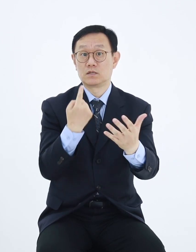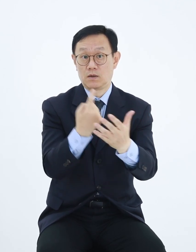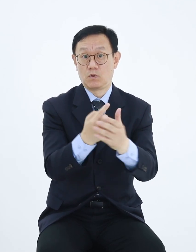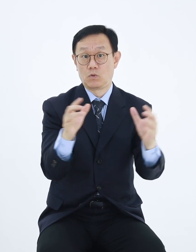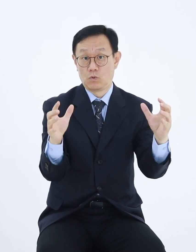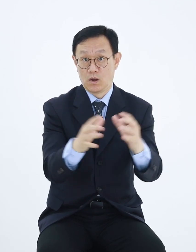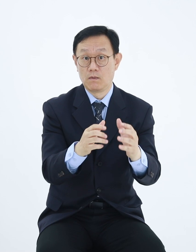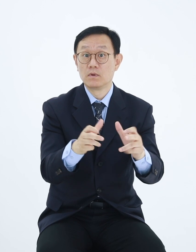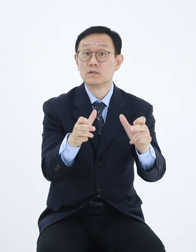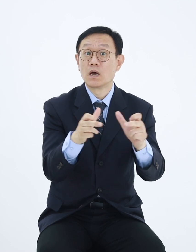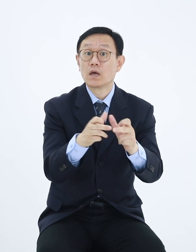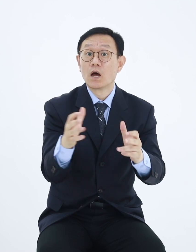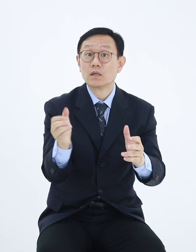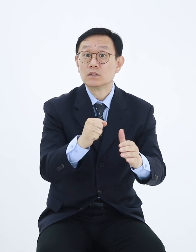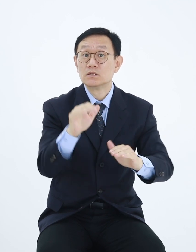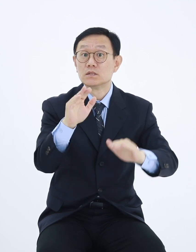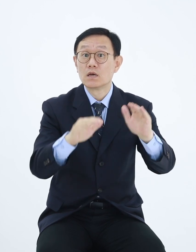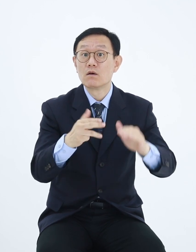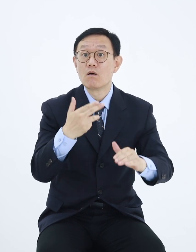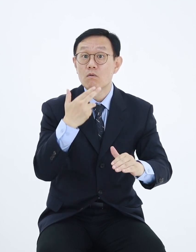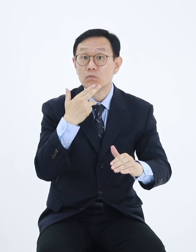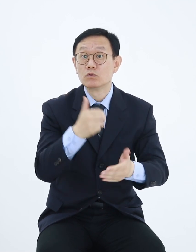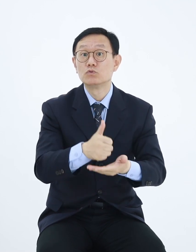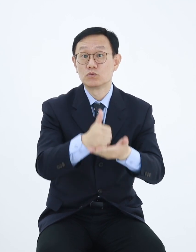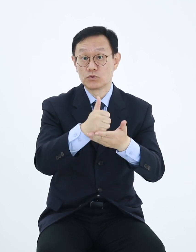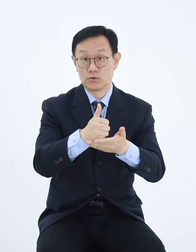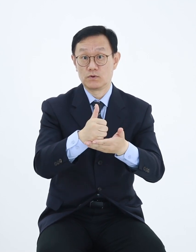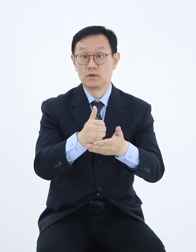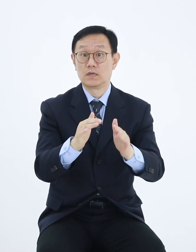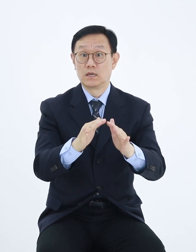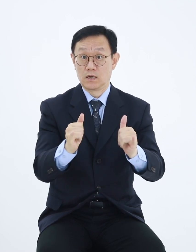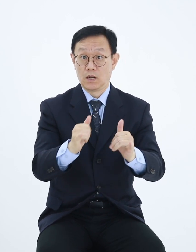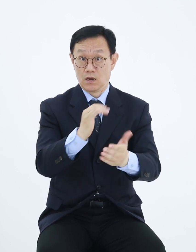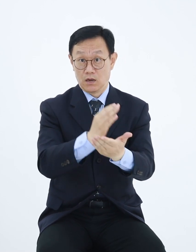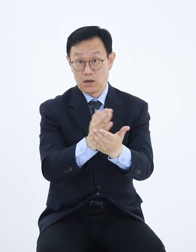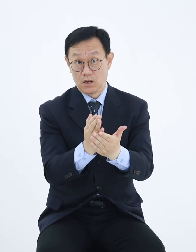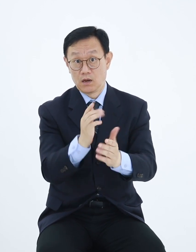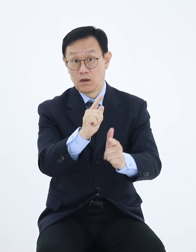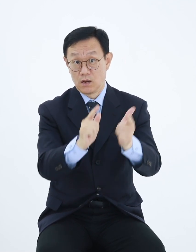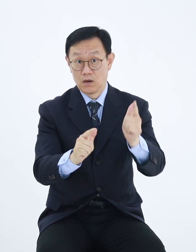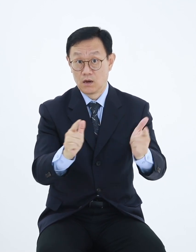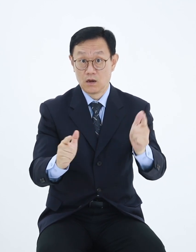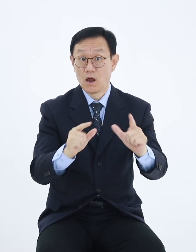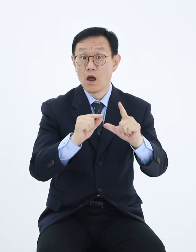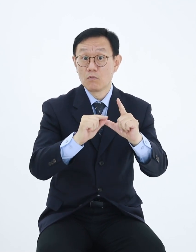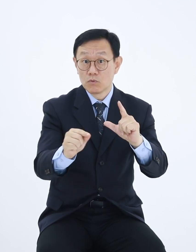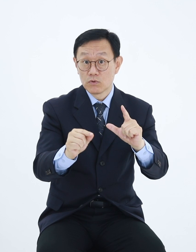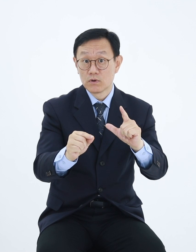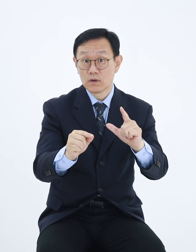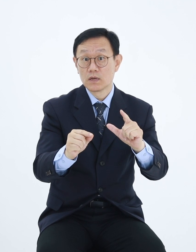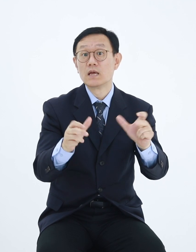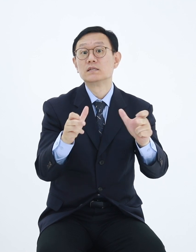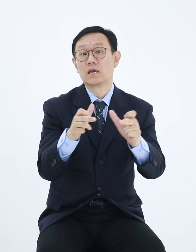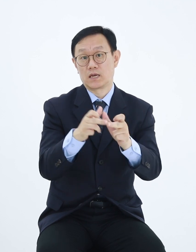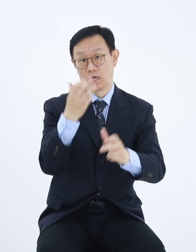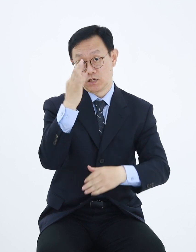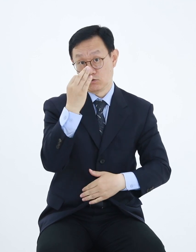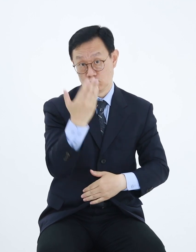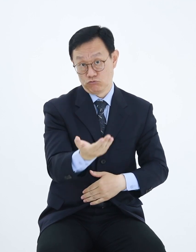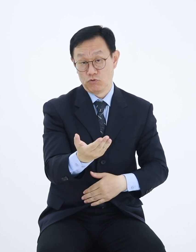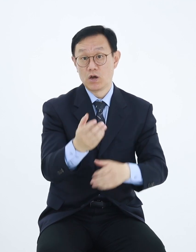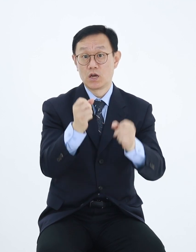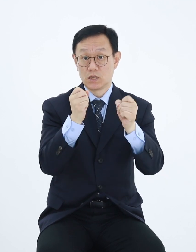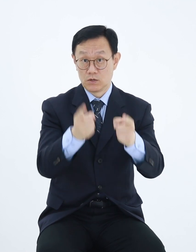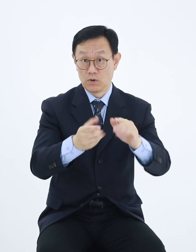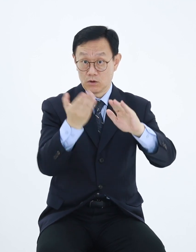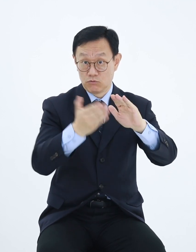통합, 장애가 갖는 차이에 대한 존중과 인간의 다양성 및 인류의 한 부분으로서의 장애인의 인정,